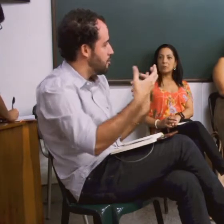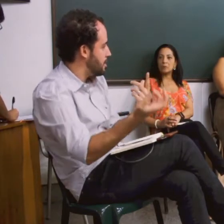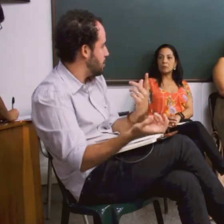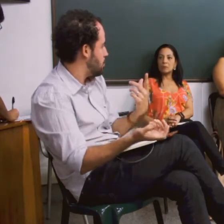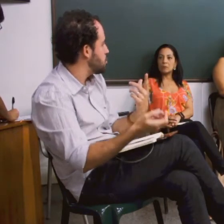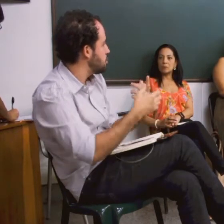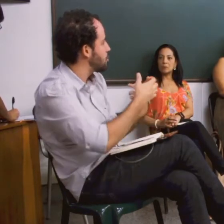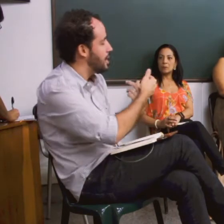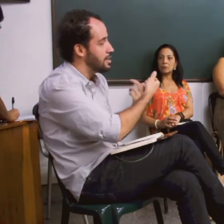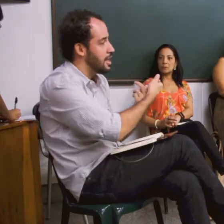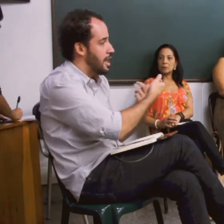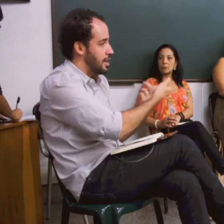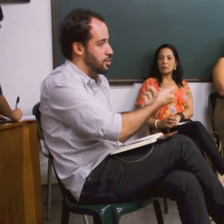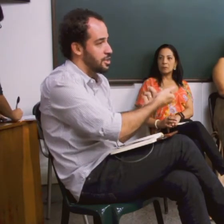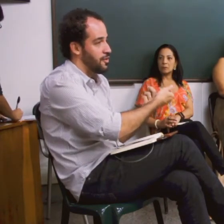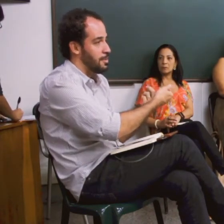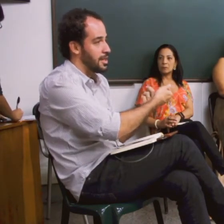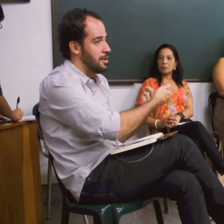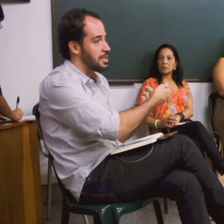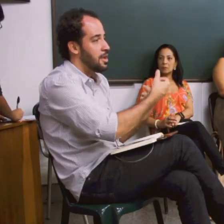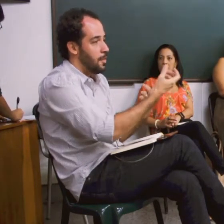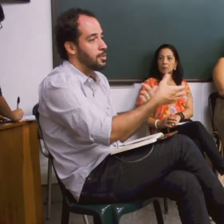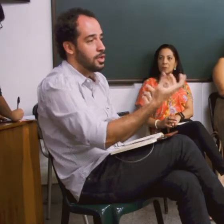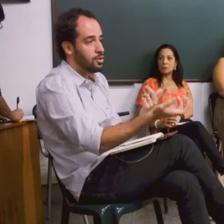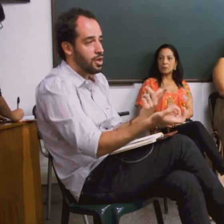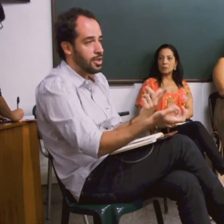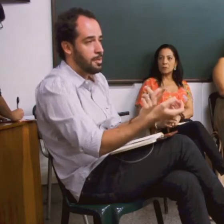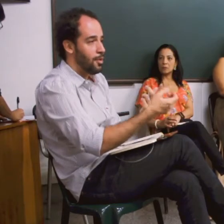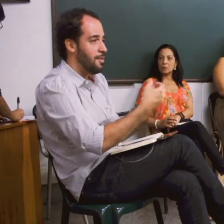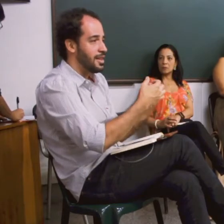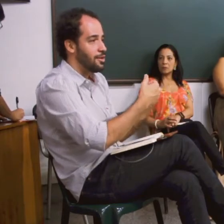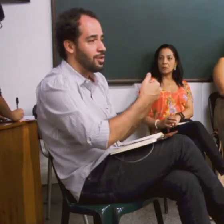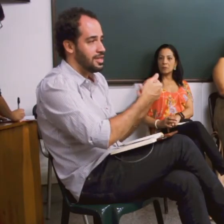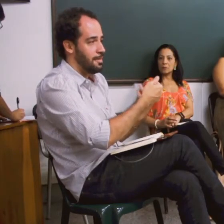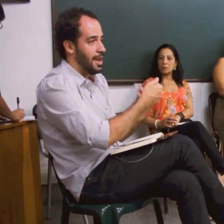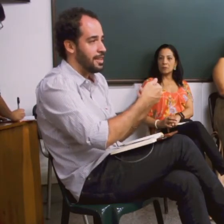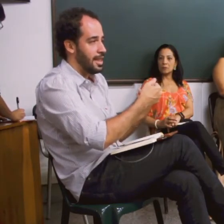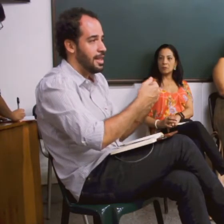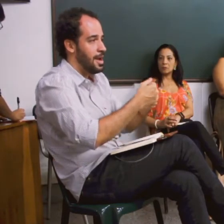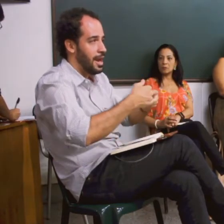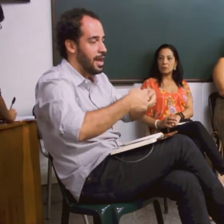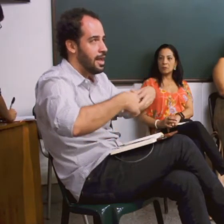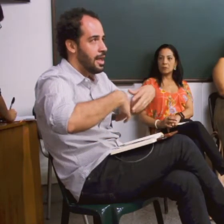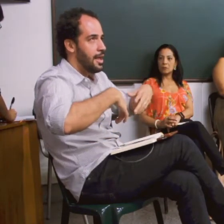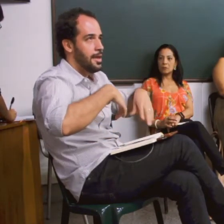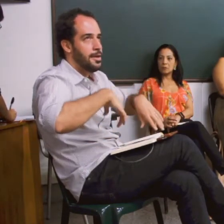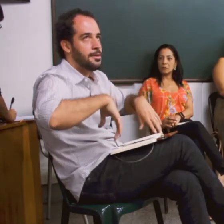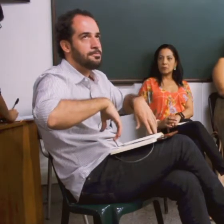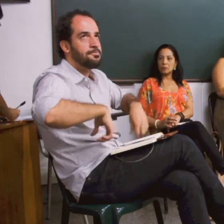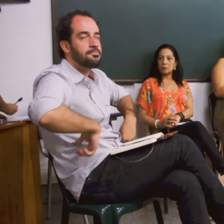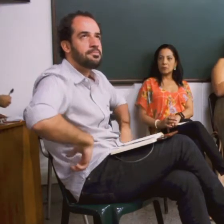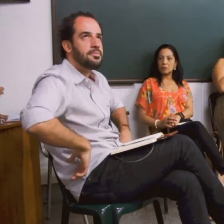una de las formas de actuación son las acciones afirmativas, pero hemos encontrado también problemático que se planteen de manera